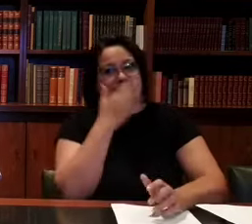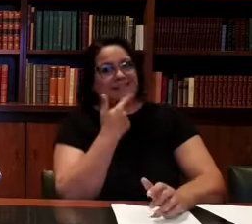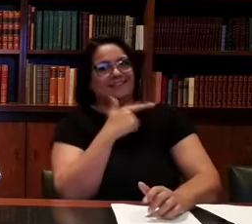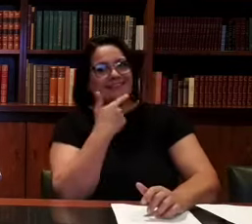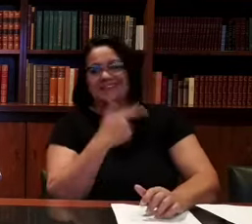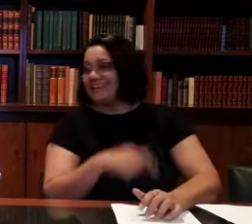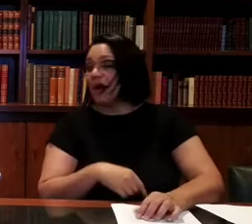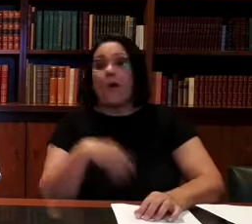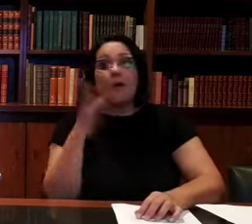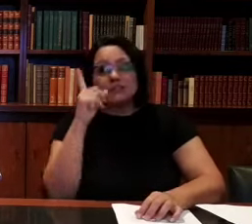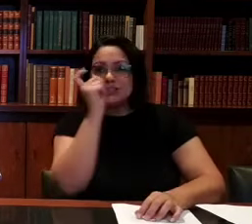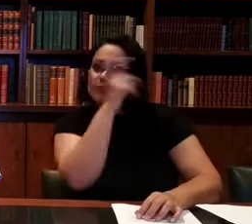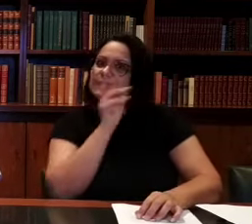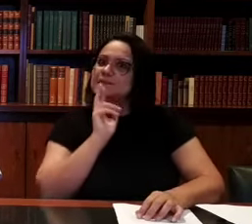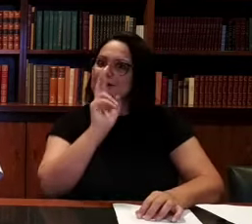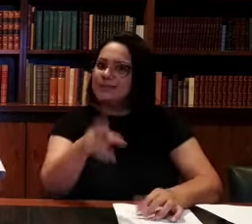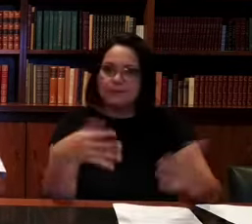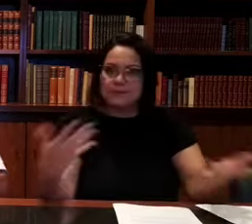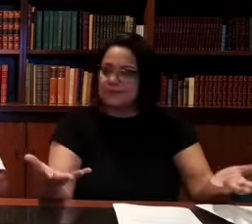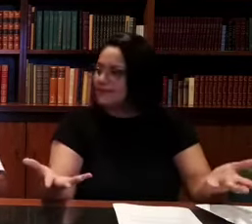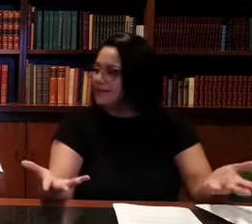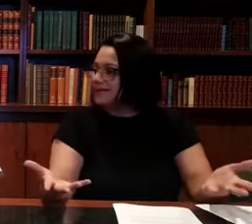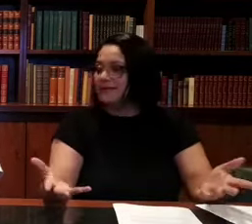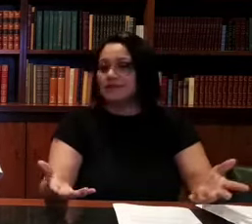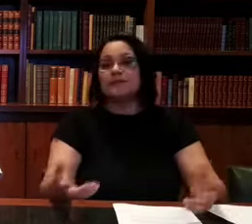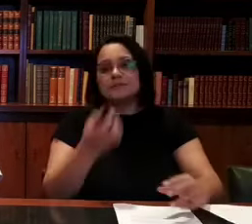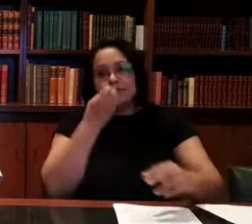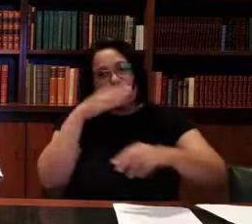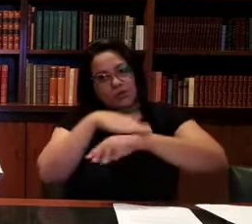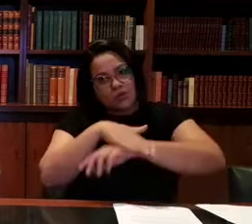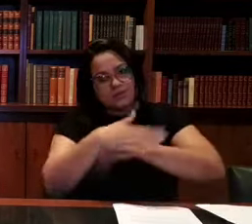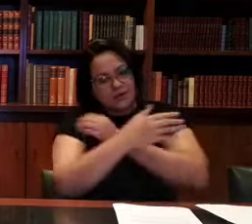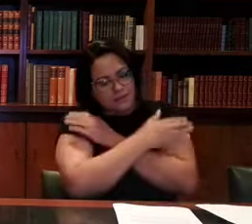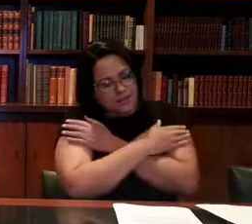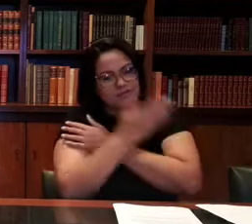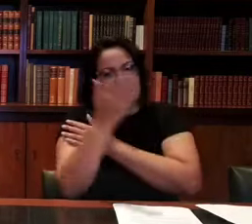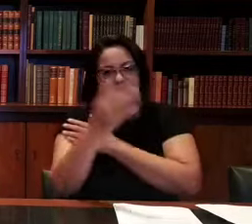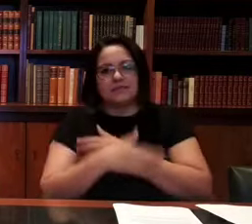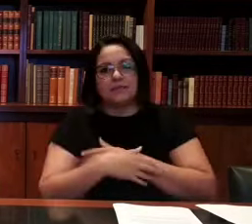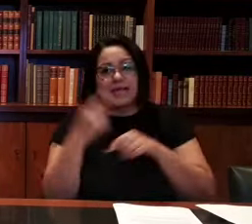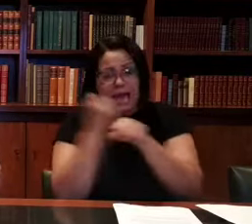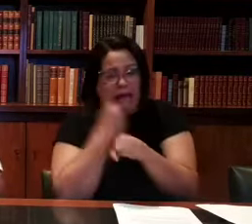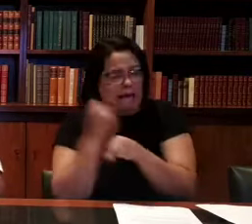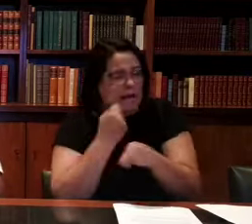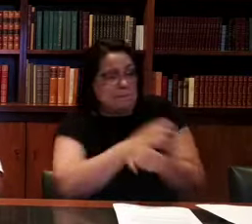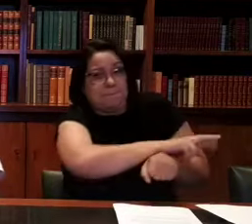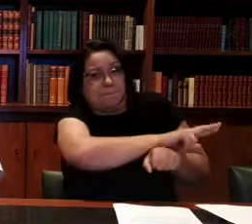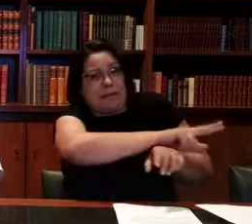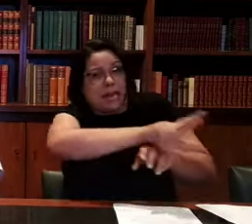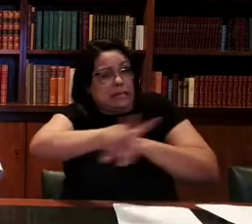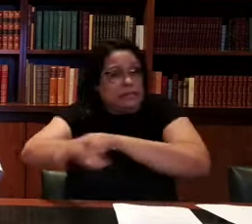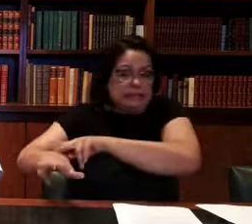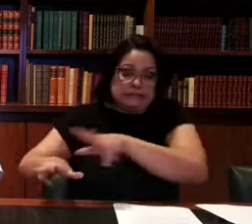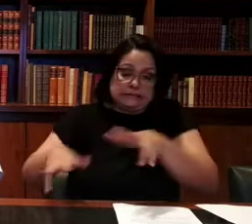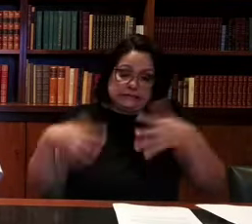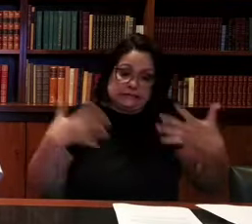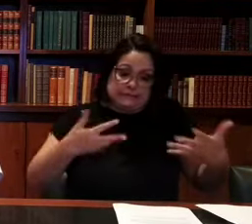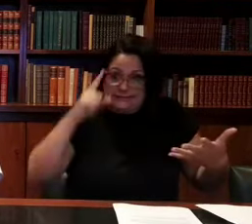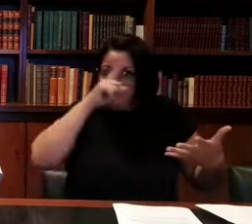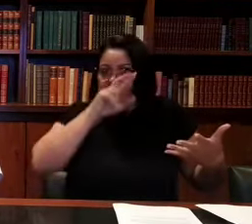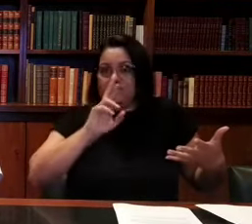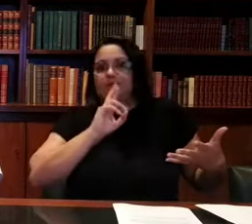até difícil responder Augusto que muitas noite aí um abraço para você mas é que a obra para caramba né então